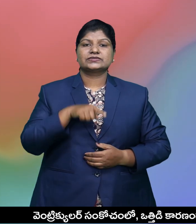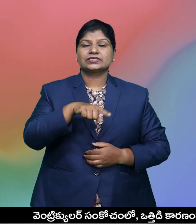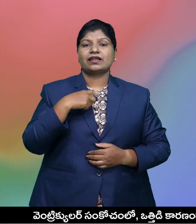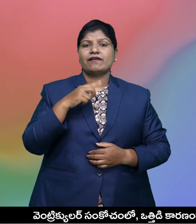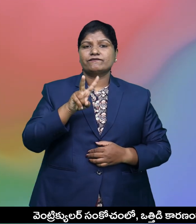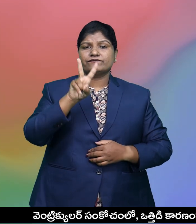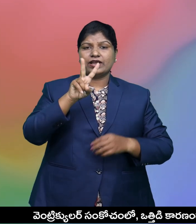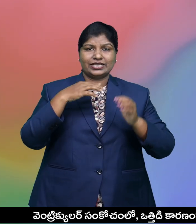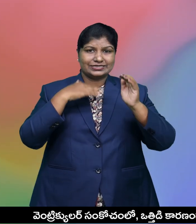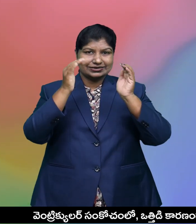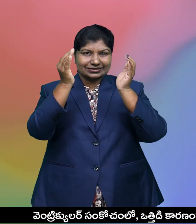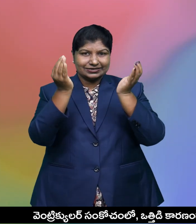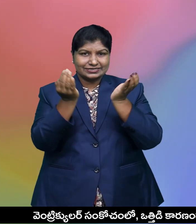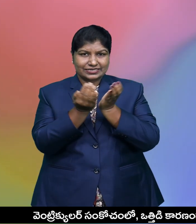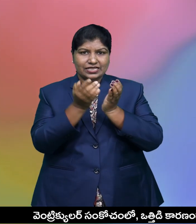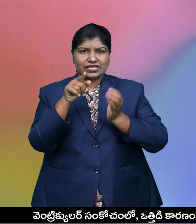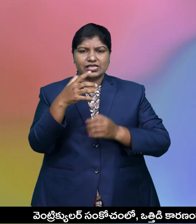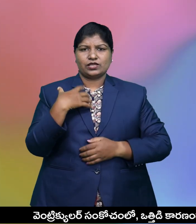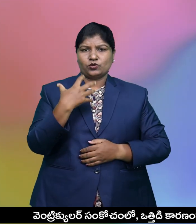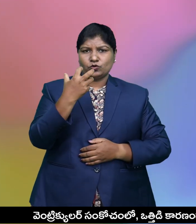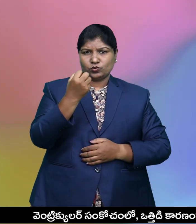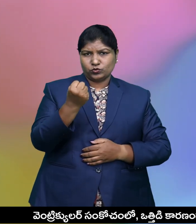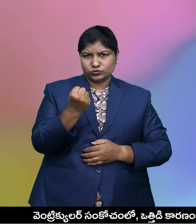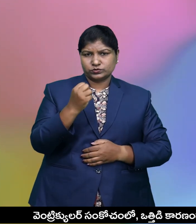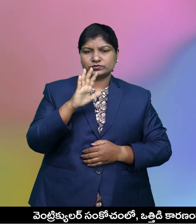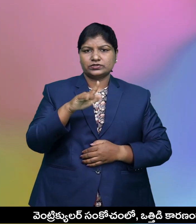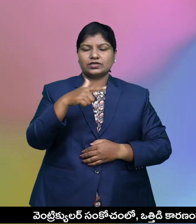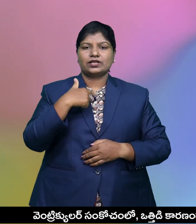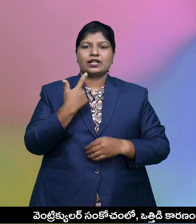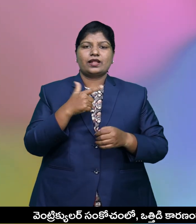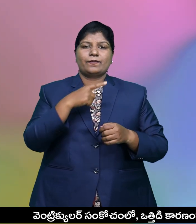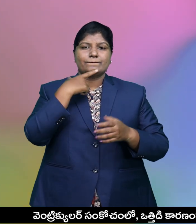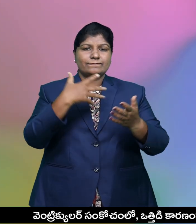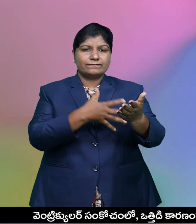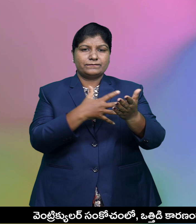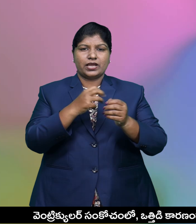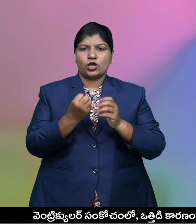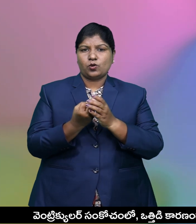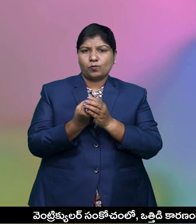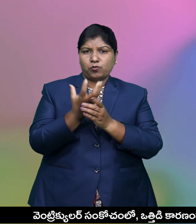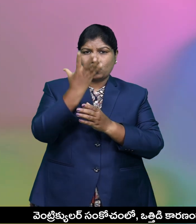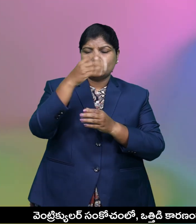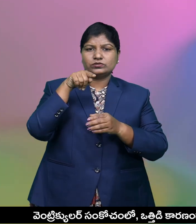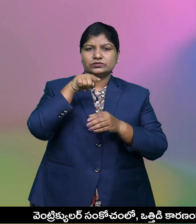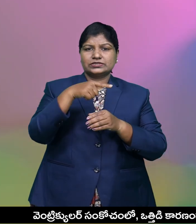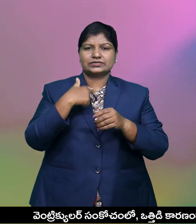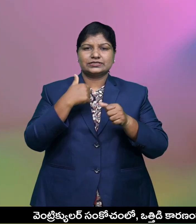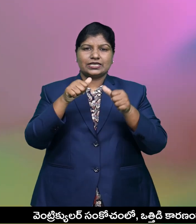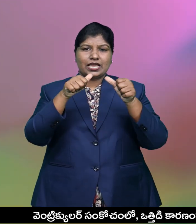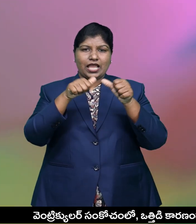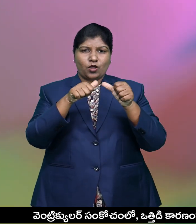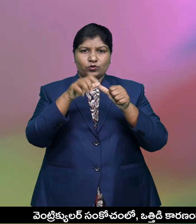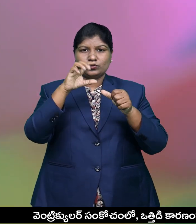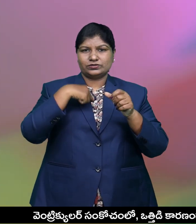వెంట్రిక్యులర్ సంకోచంలో ఒత్తిడి కారణంగా రక్తం బృహద్దమని మరియు పుపుస ధమనిలోకి కదులుతుంది.